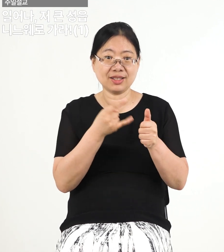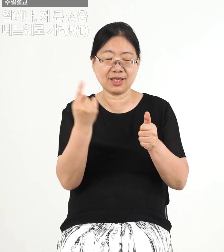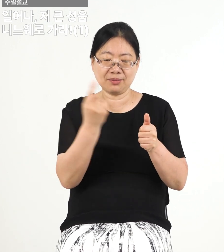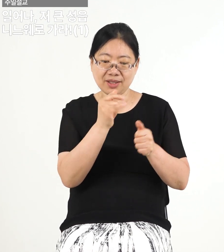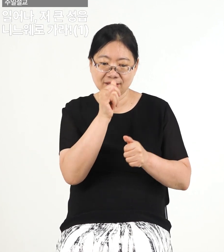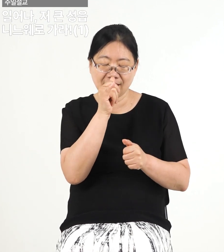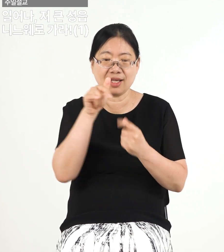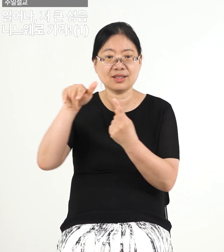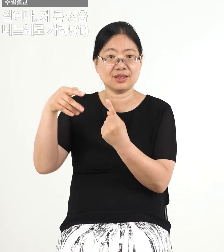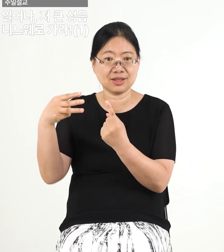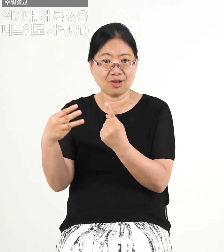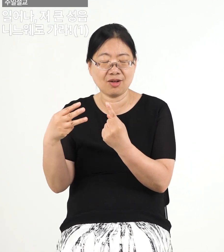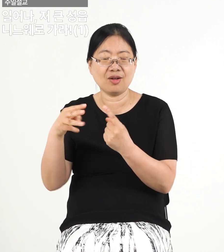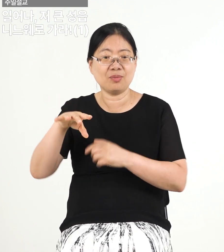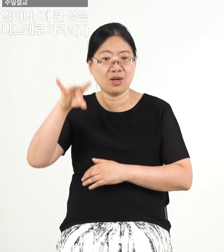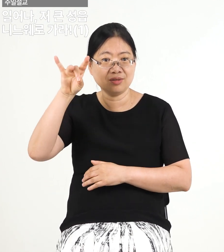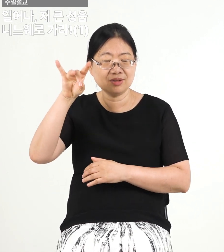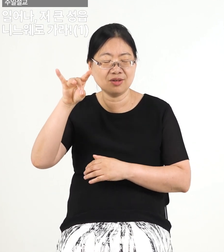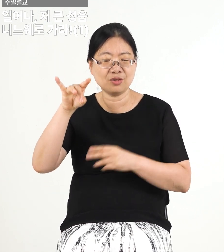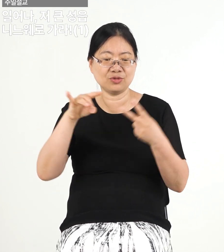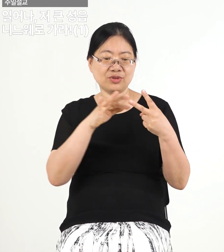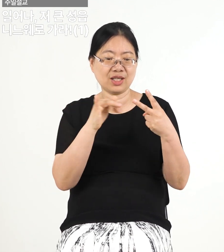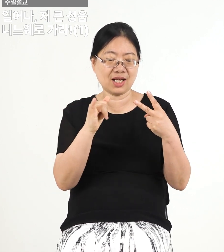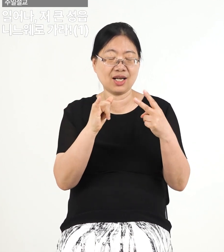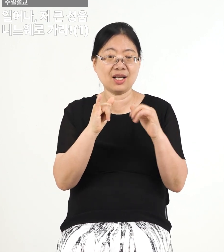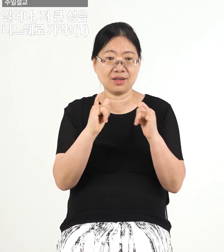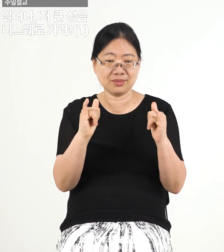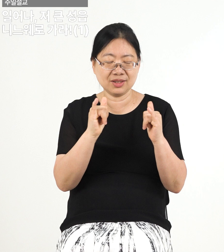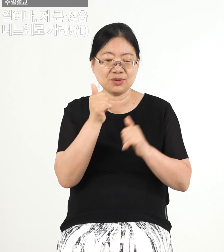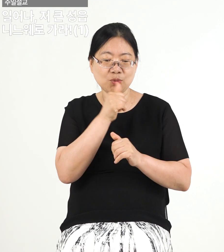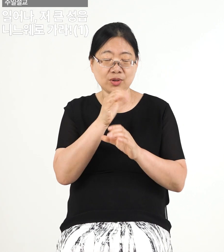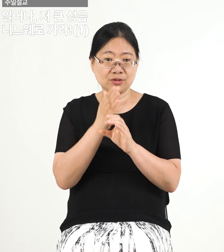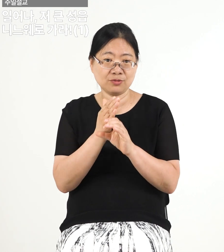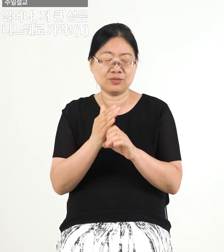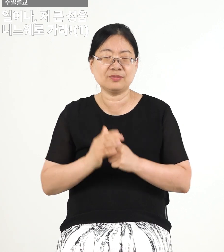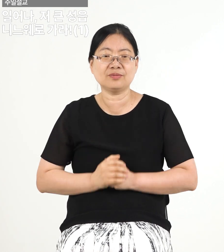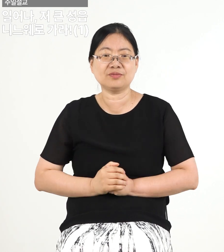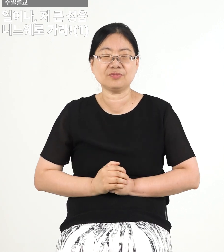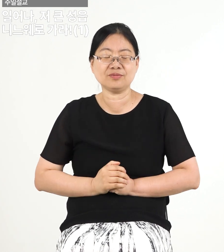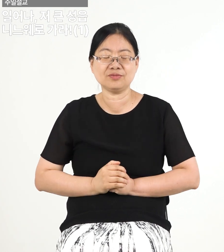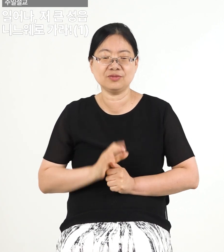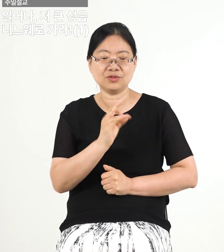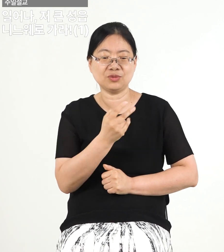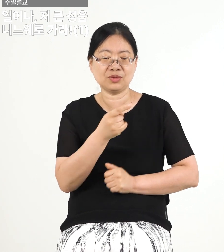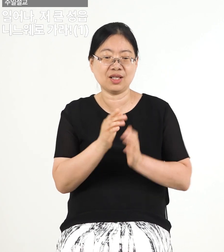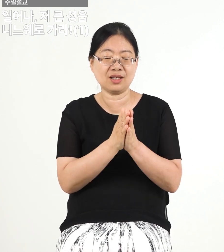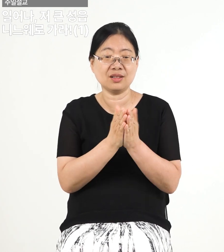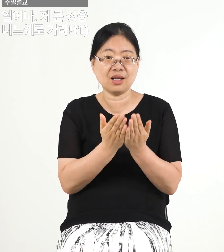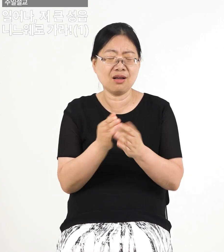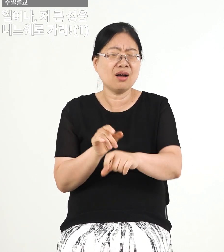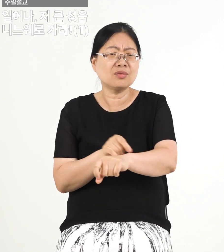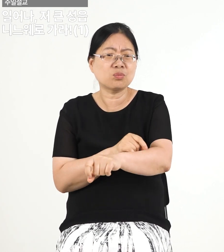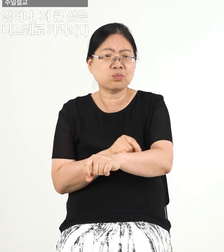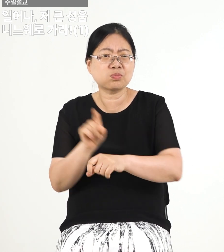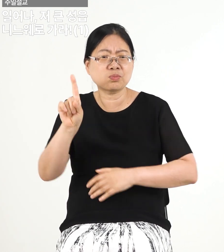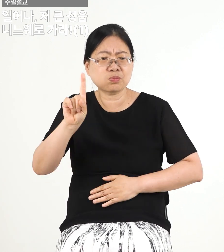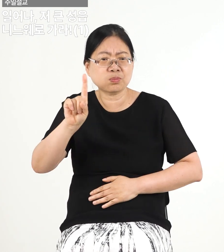이게 1절입니다. 우선 여기 두 사람의 인물이 소개됩니다. 요나서는 특별한